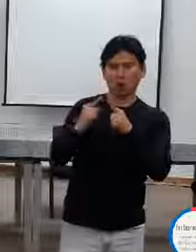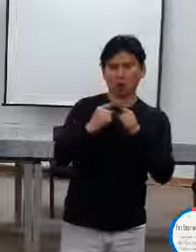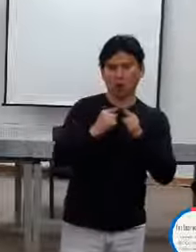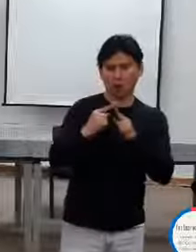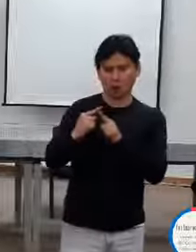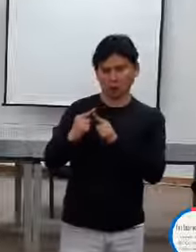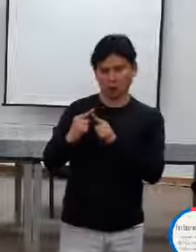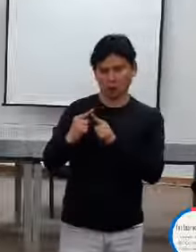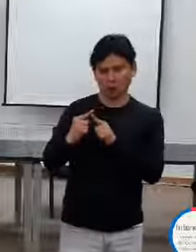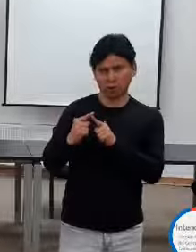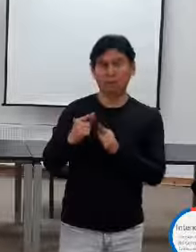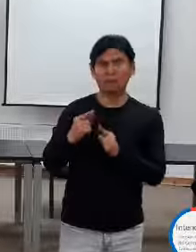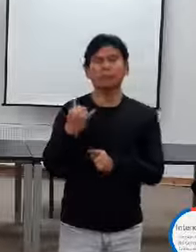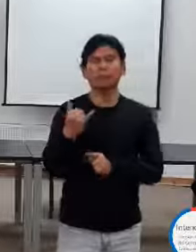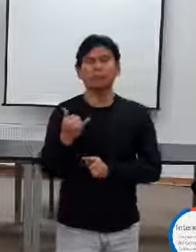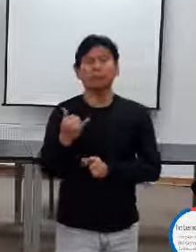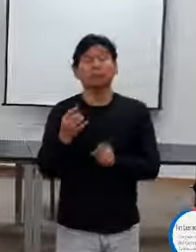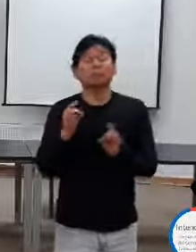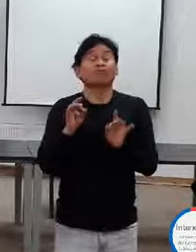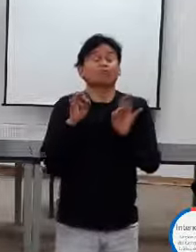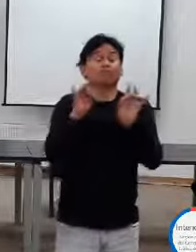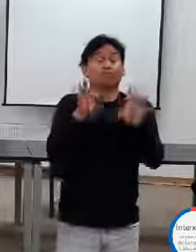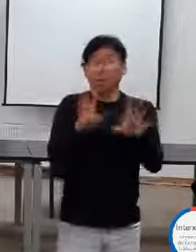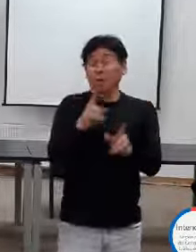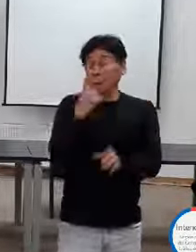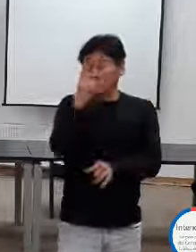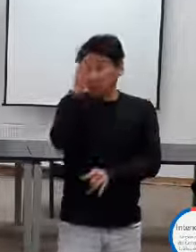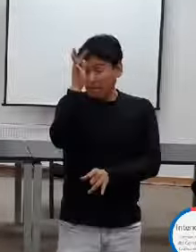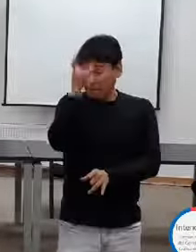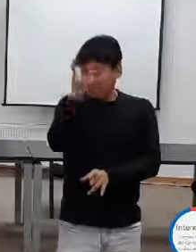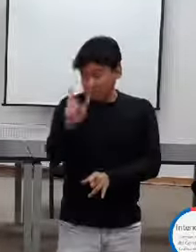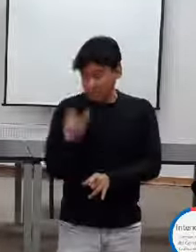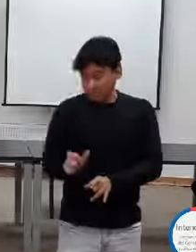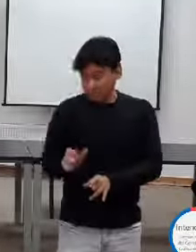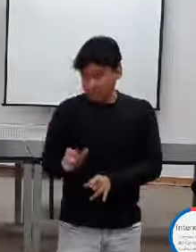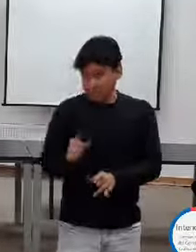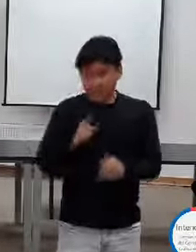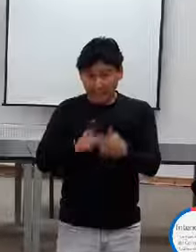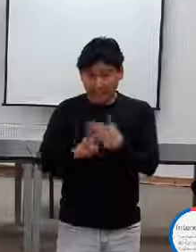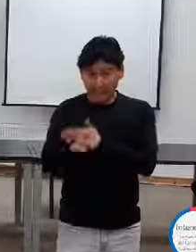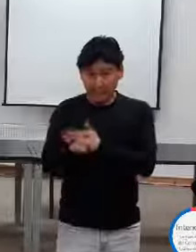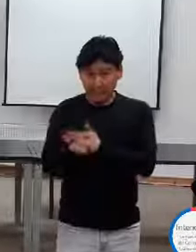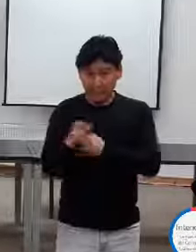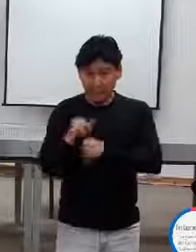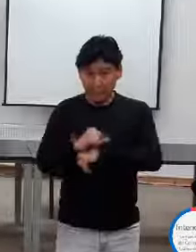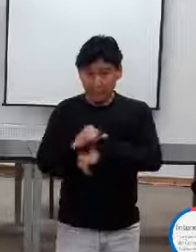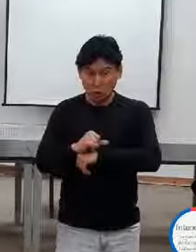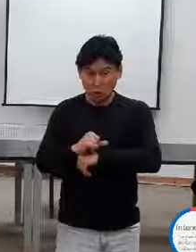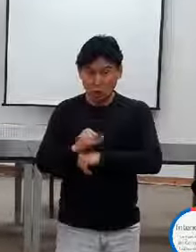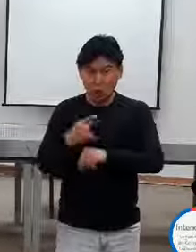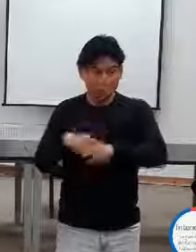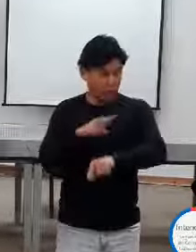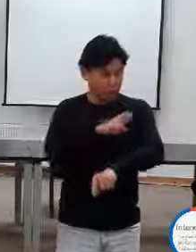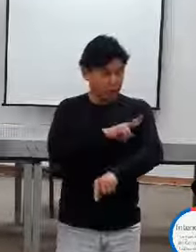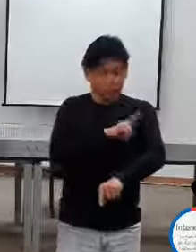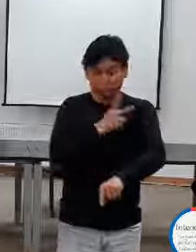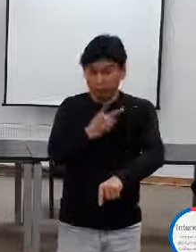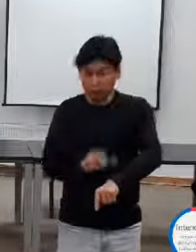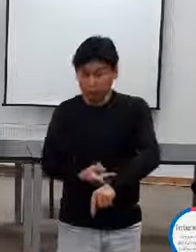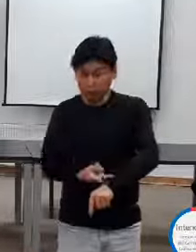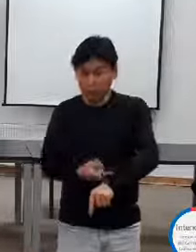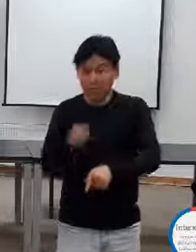regiones y que, si por alguna razón, algún funcionario ingresaba a la región proveniente de otra zona,